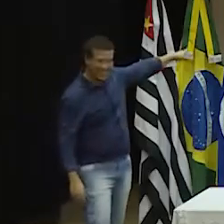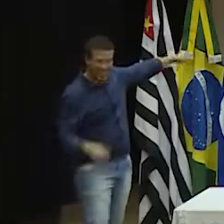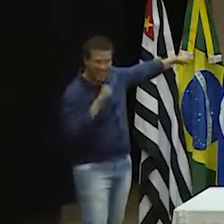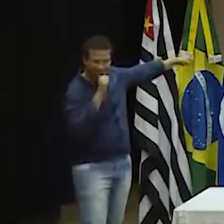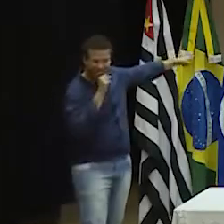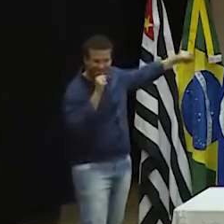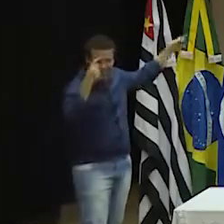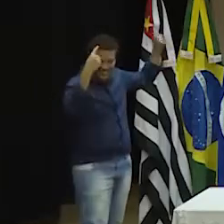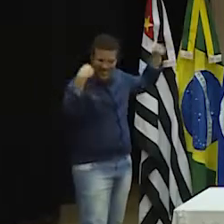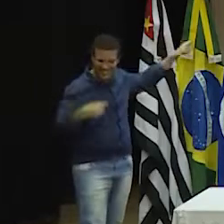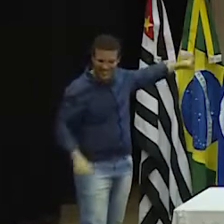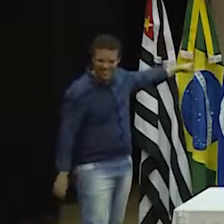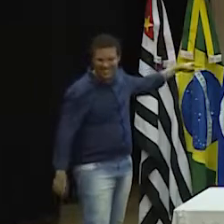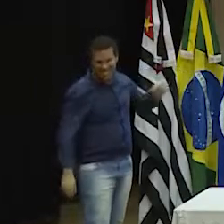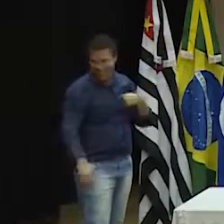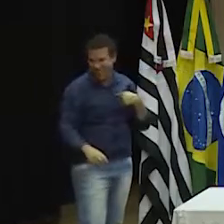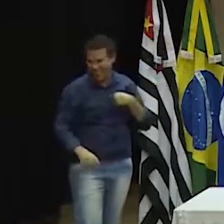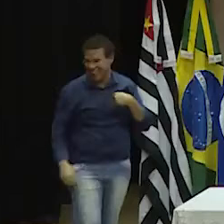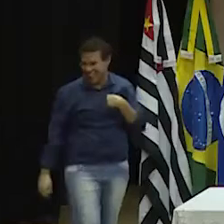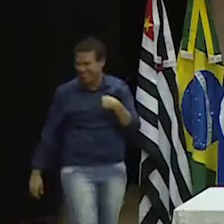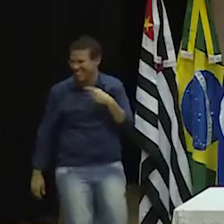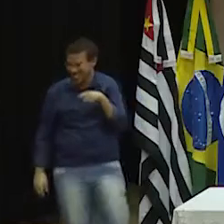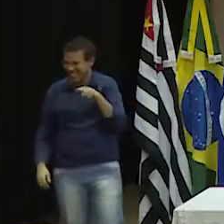Esse aqui, laranja, com fundo laranja. Esse sou eu.